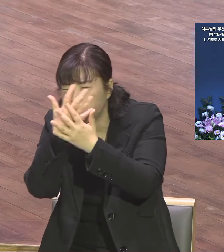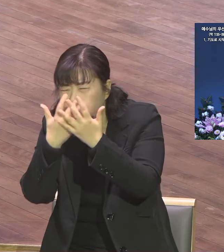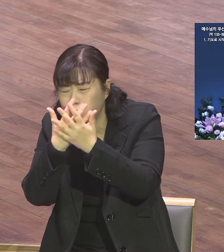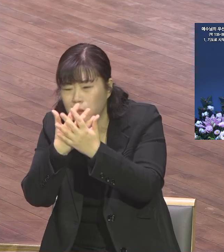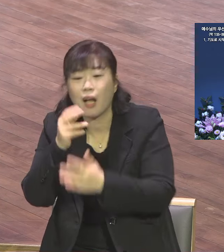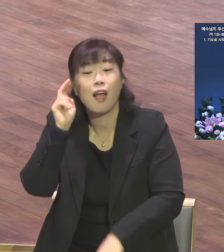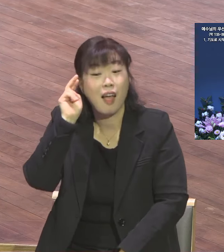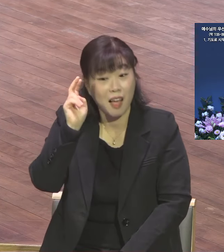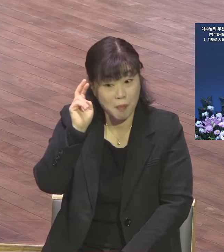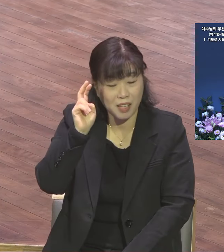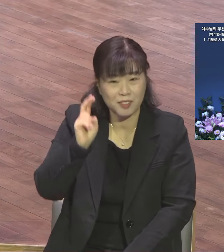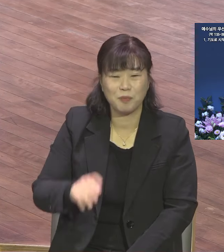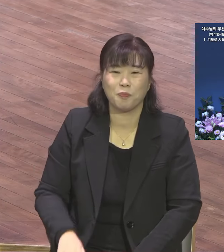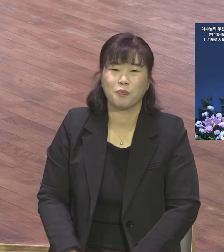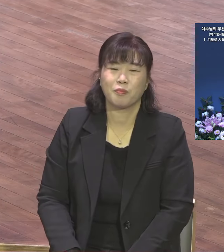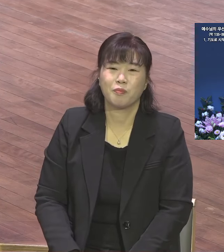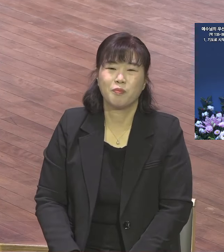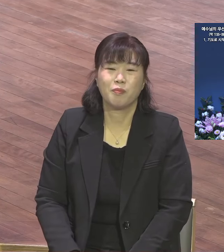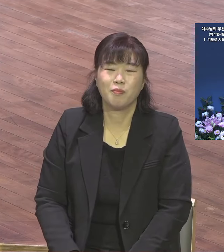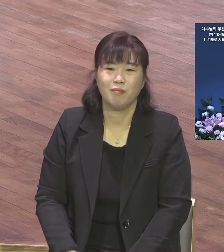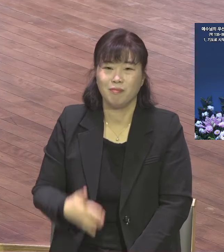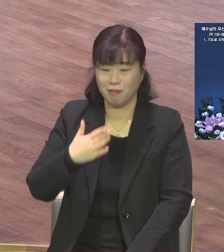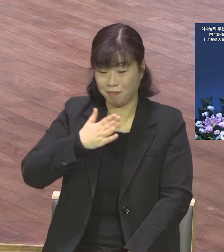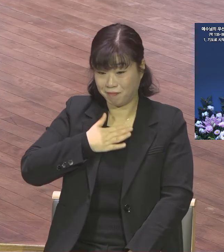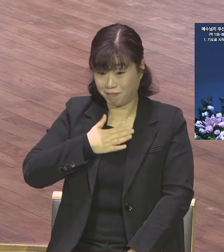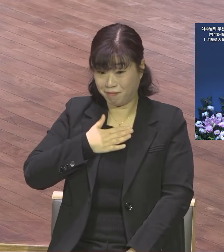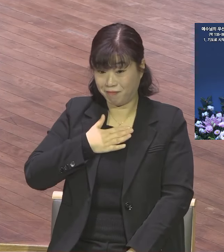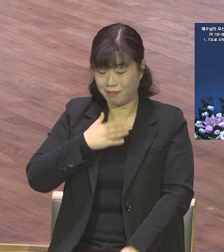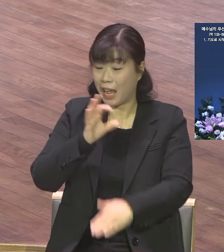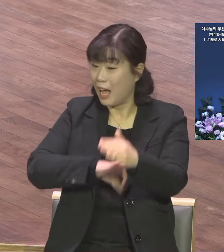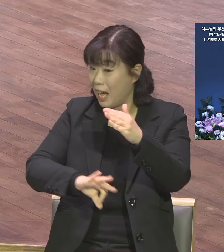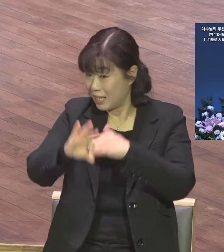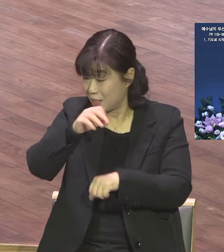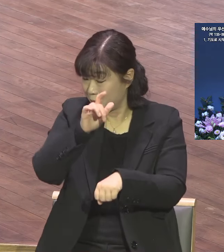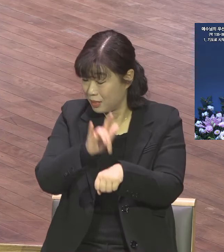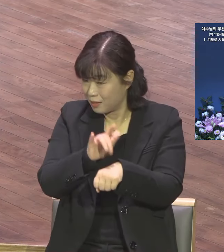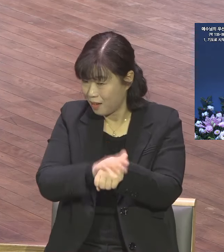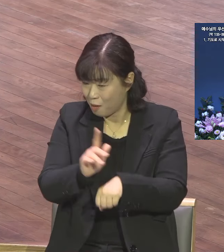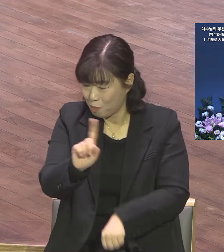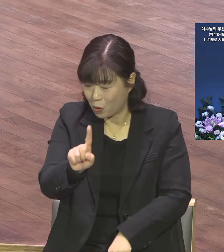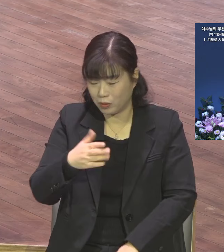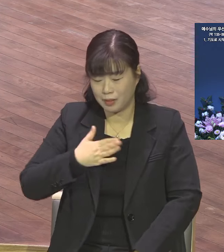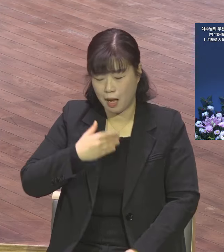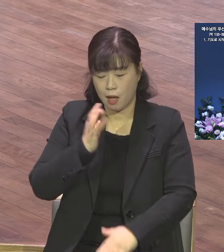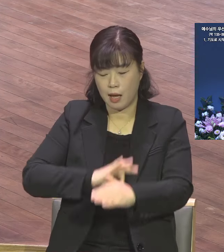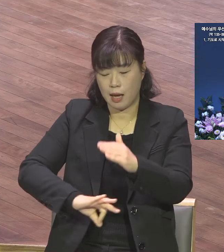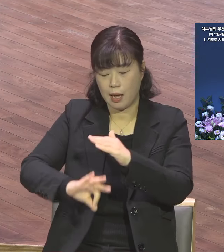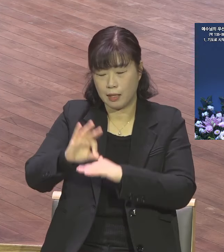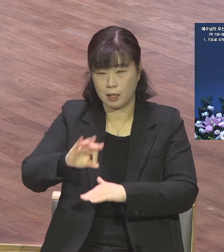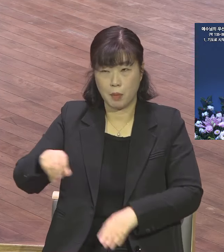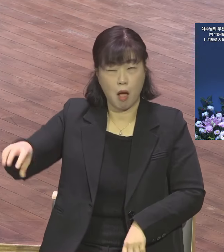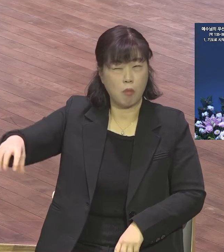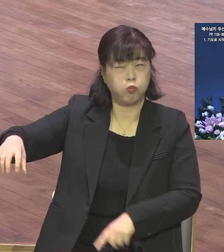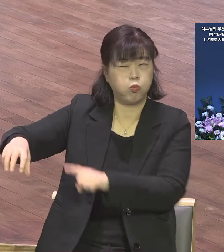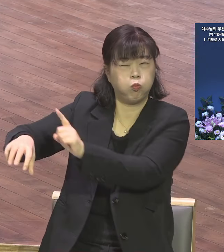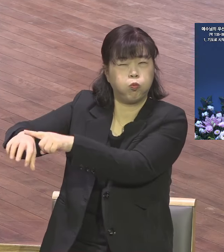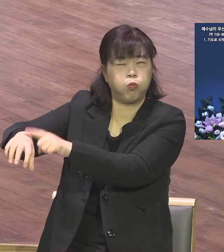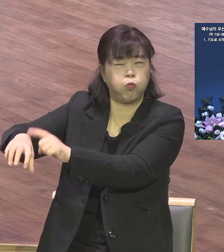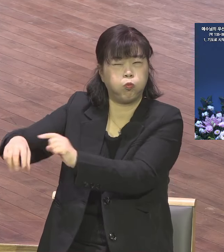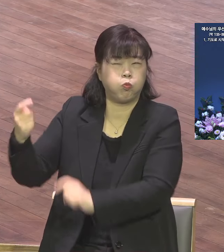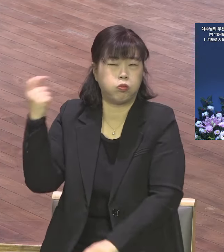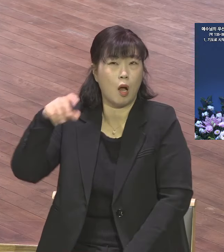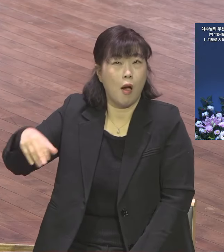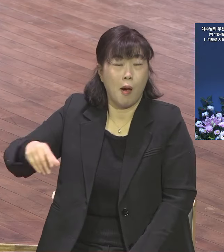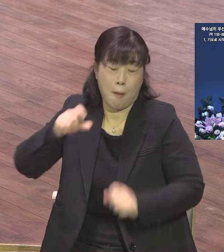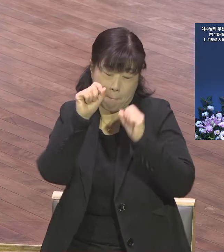딱 모닝콜 딱 올리면 바로 기도합니다. 바로 뭐 고백이 어떻게 시작되느냐? 오직 그리스도, 오직 하나님